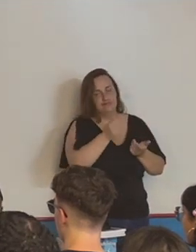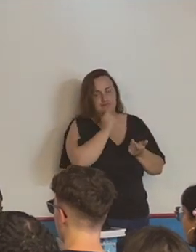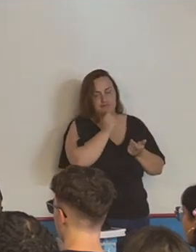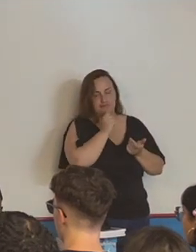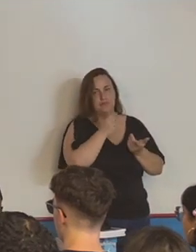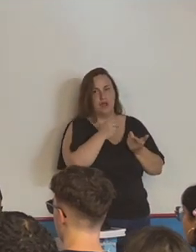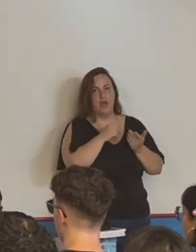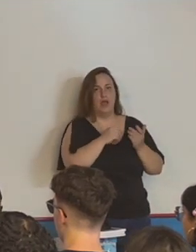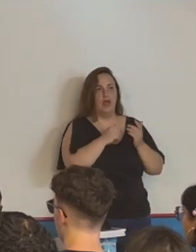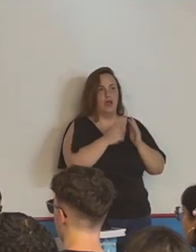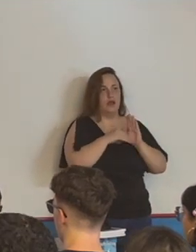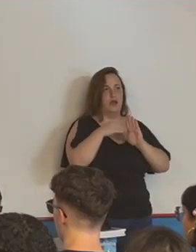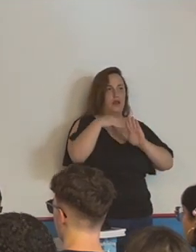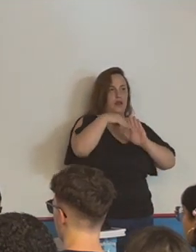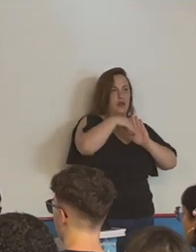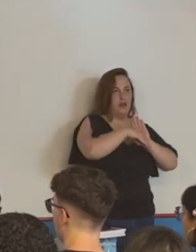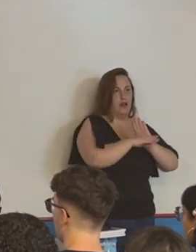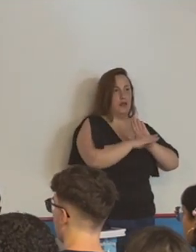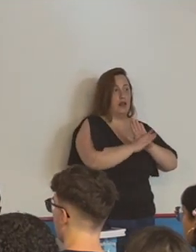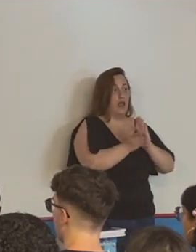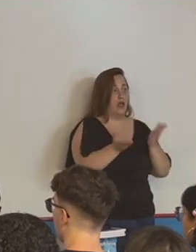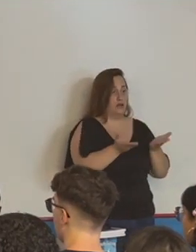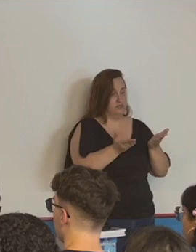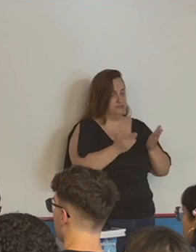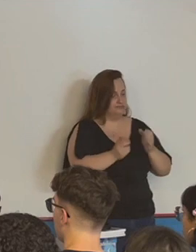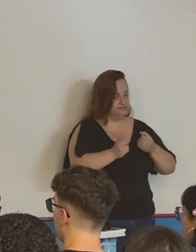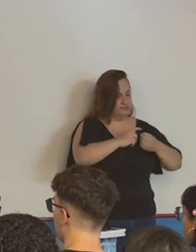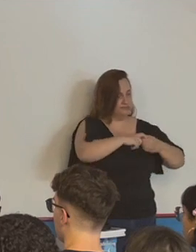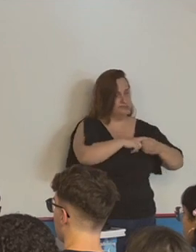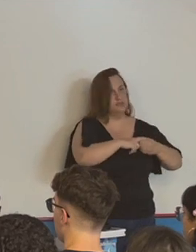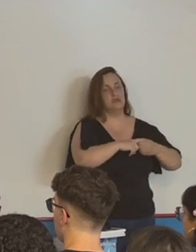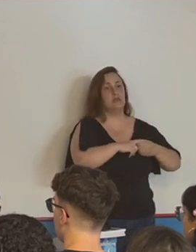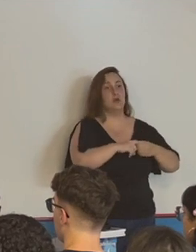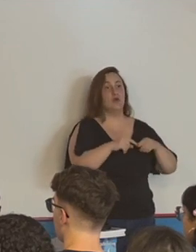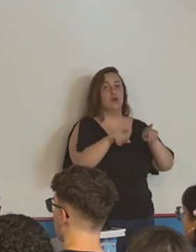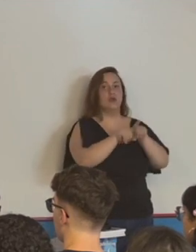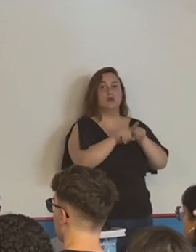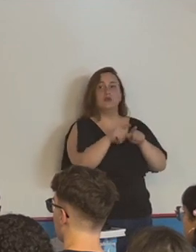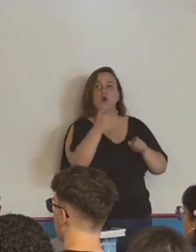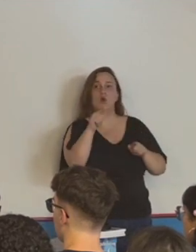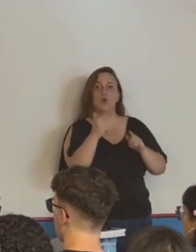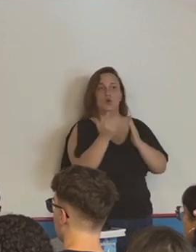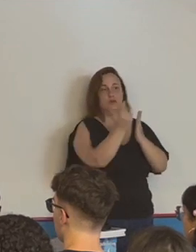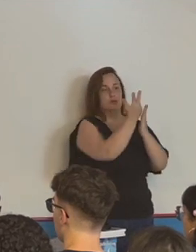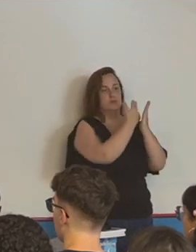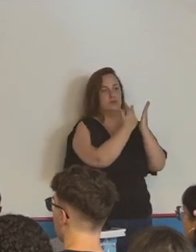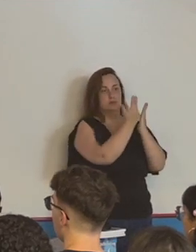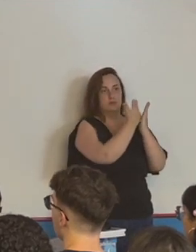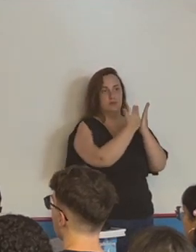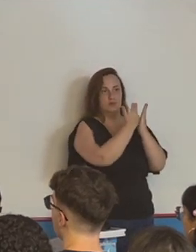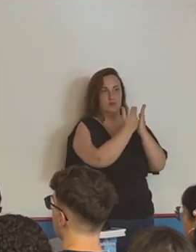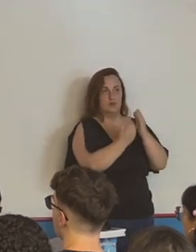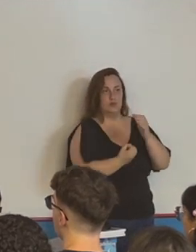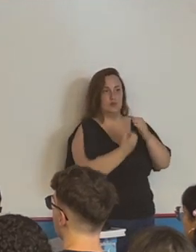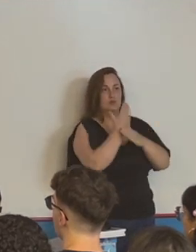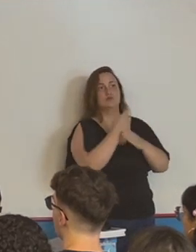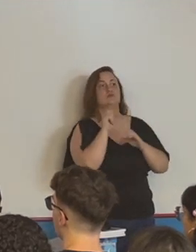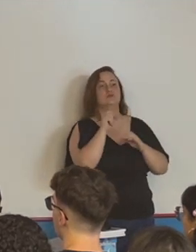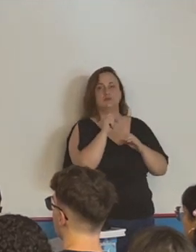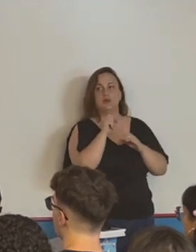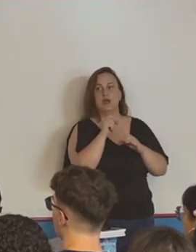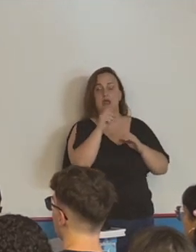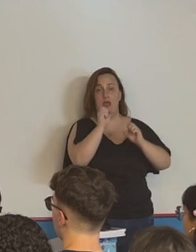Então essa também é outra pintura que tem esse tronco, e eu criei uma parafernália, uma máquina gigantesca que